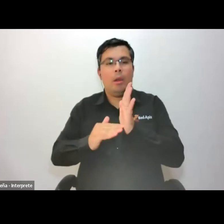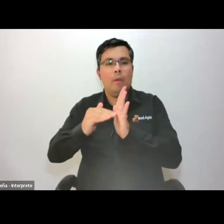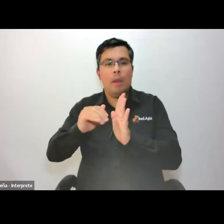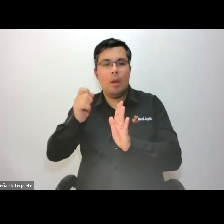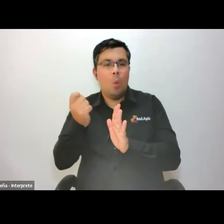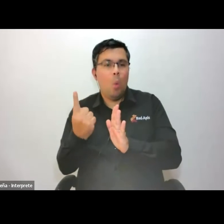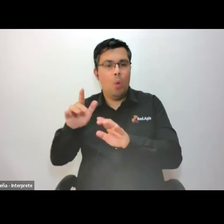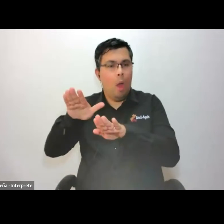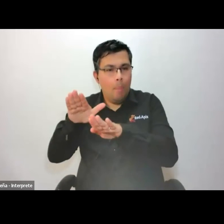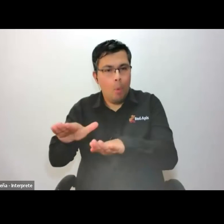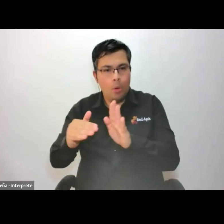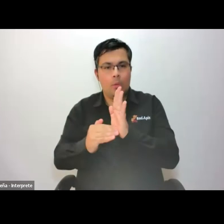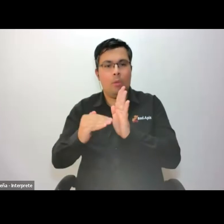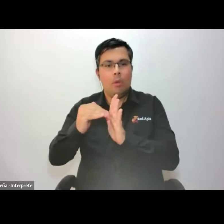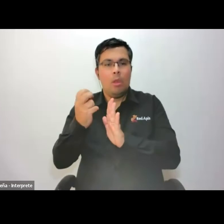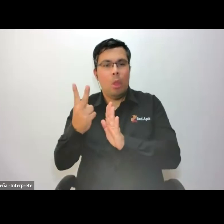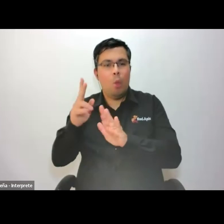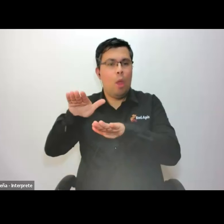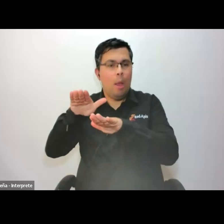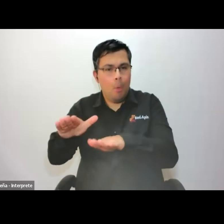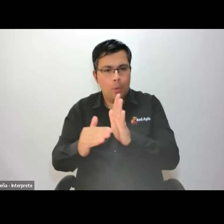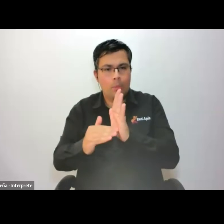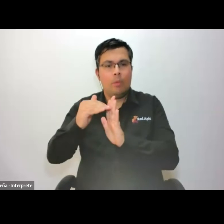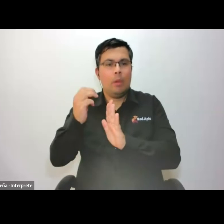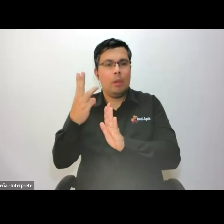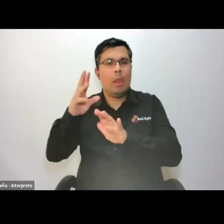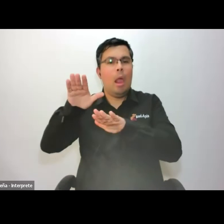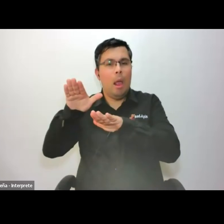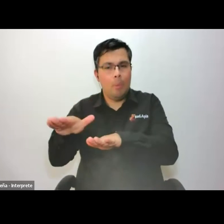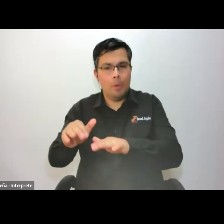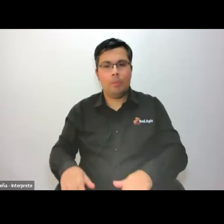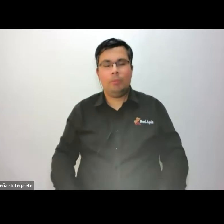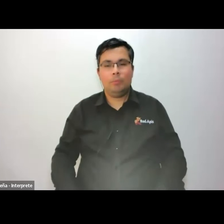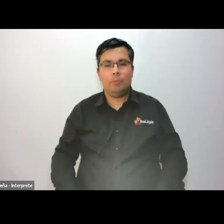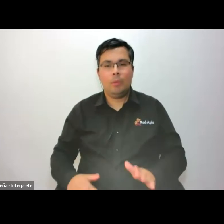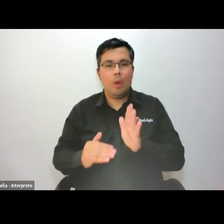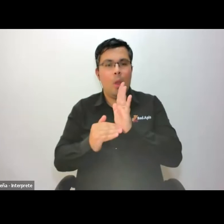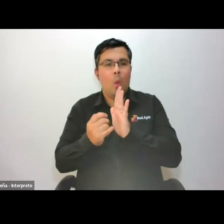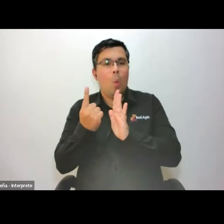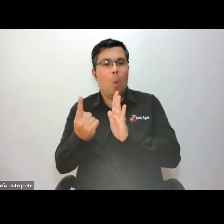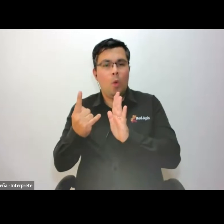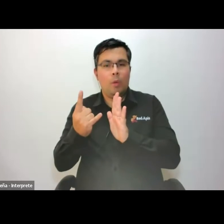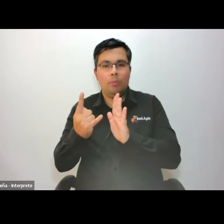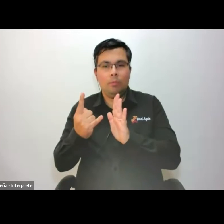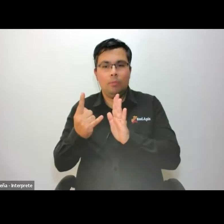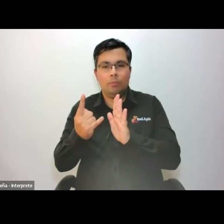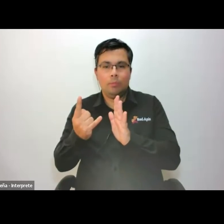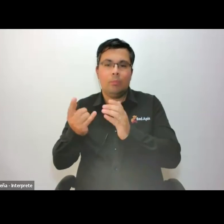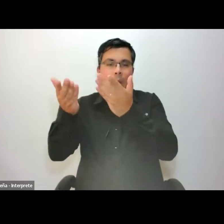un chica que tiene un funcionamiento adaptativo dentro de lo esperado para su etapa evolutiva, para su edad. Habitualmente,